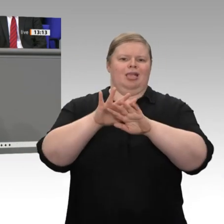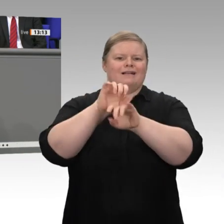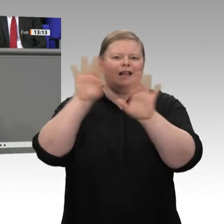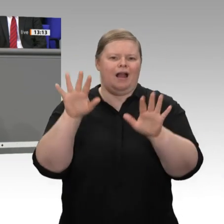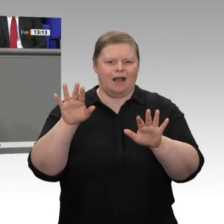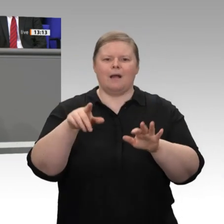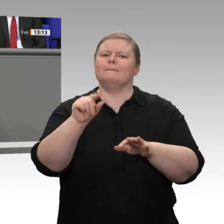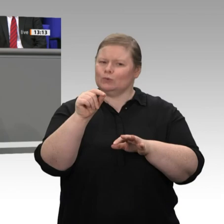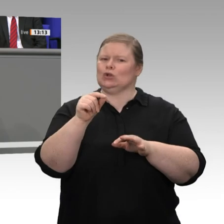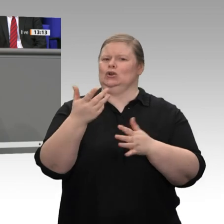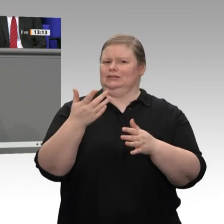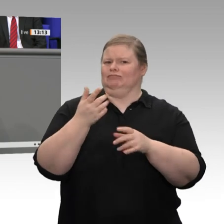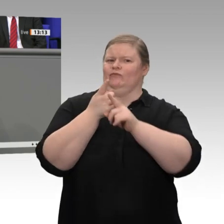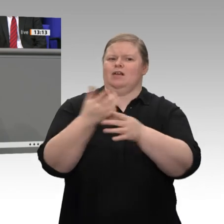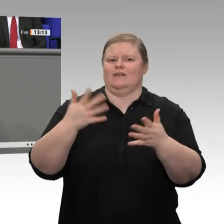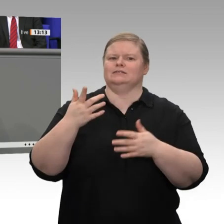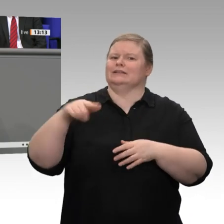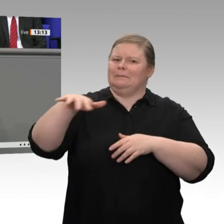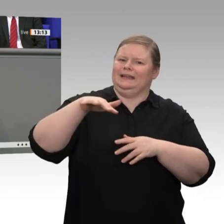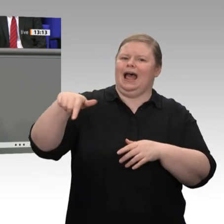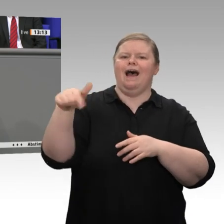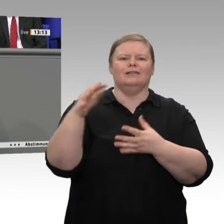Und insofern glauben wir, dass